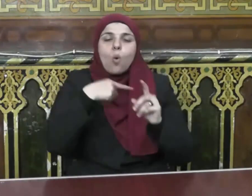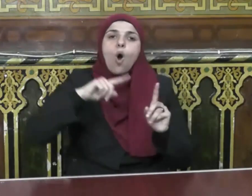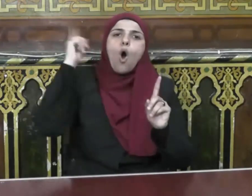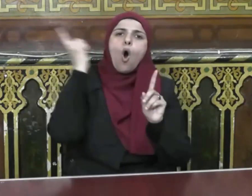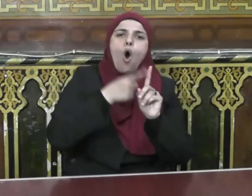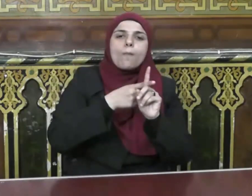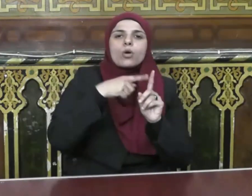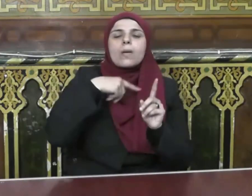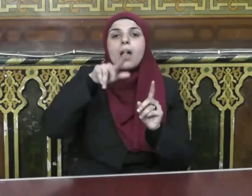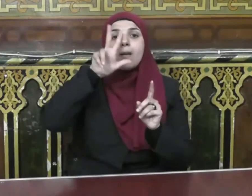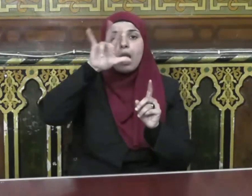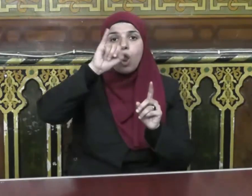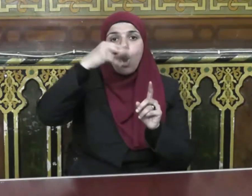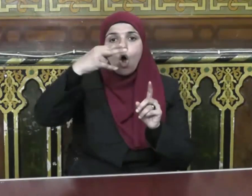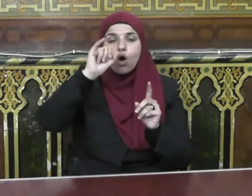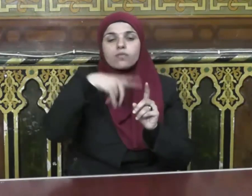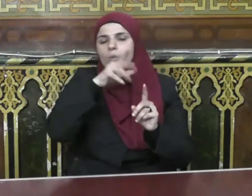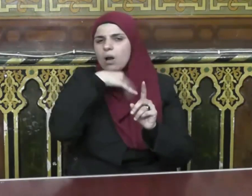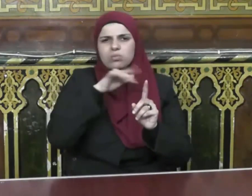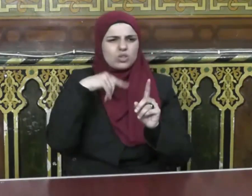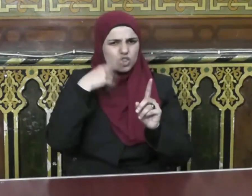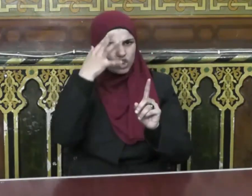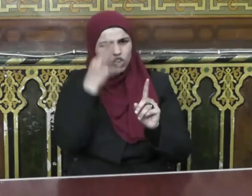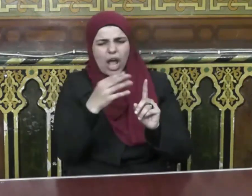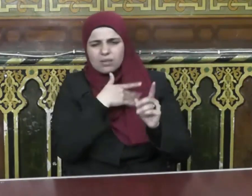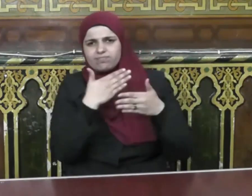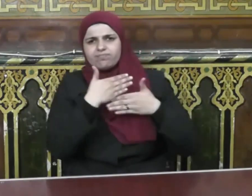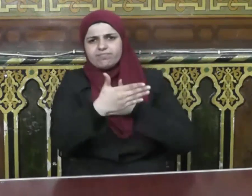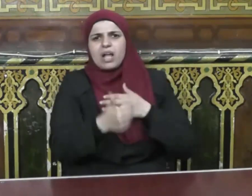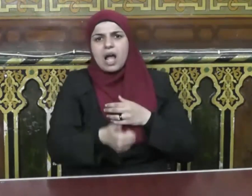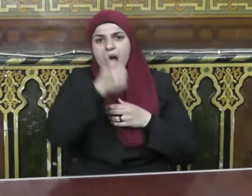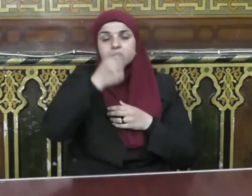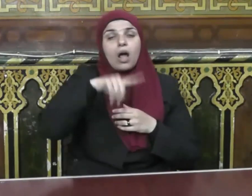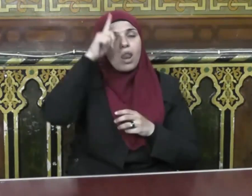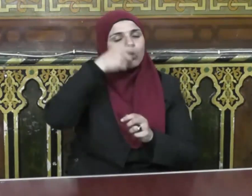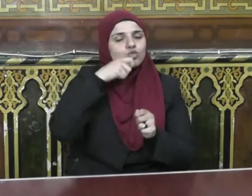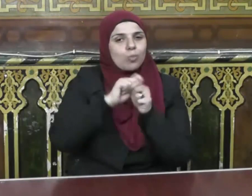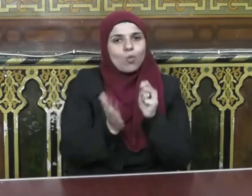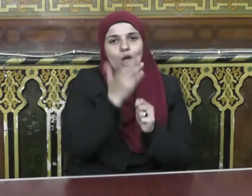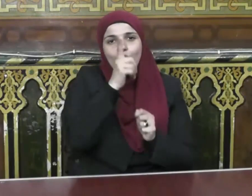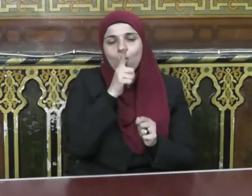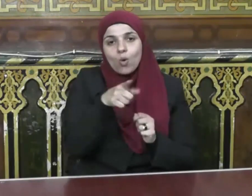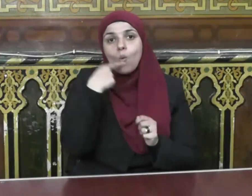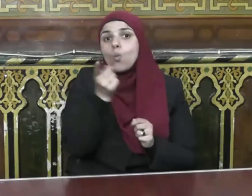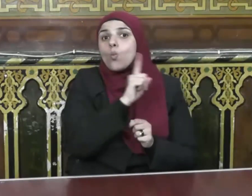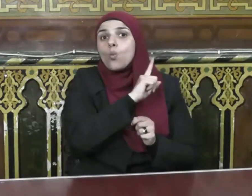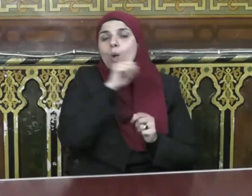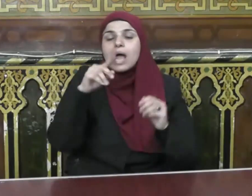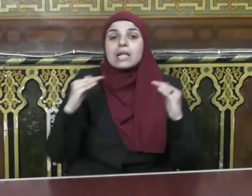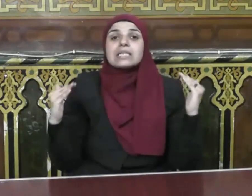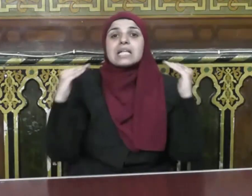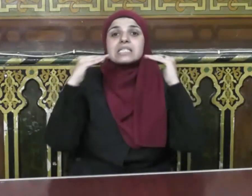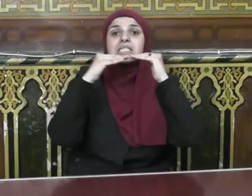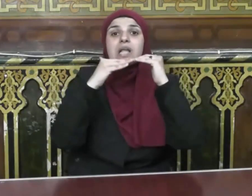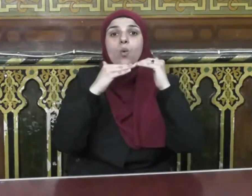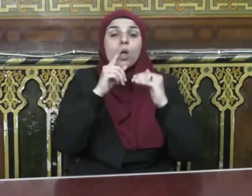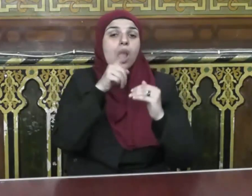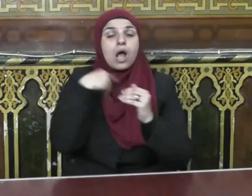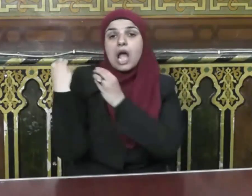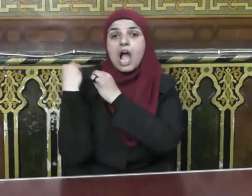بالعرف وأعرض عن الجاهلين. ويقول سبحانه: ولا تستوي الحسنة ولا